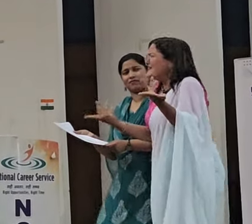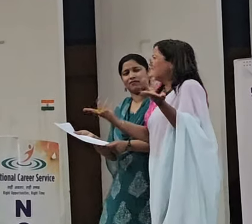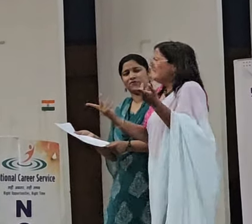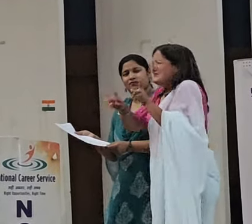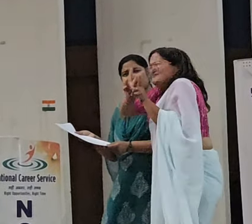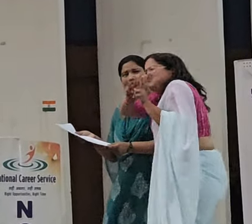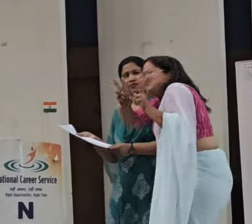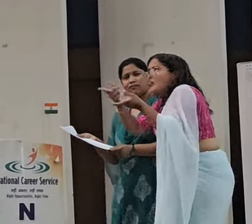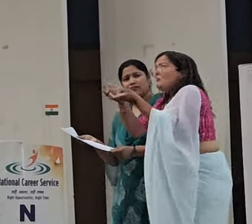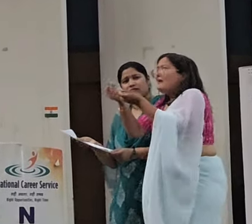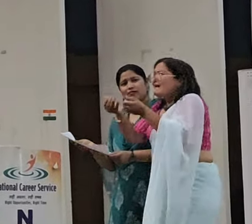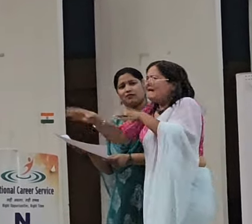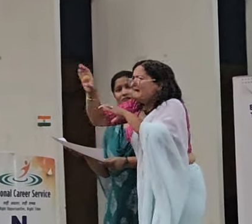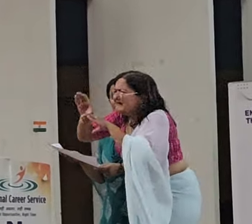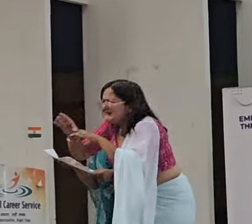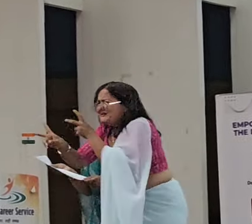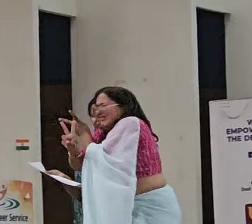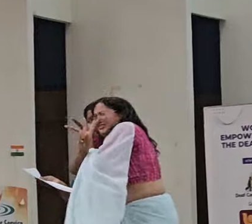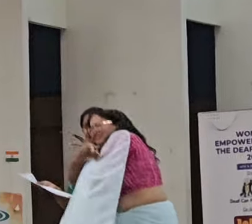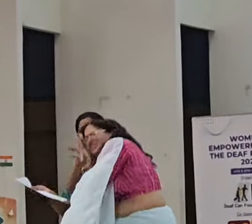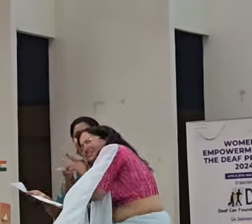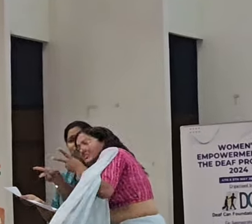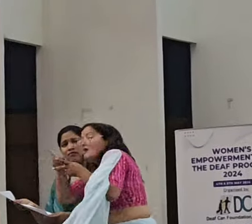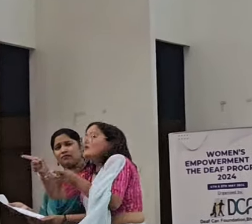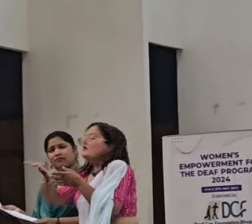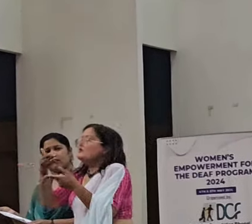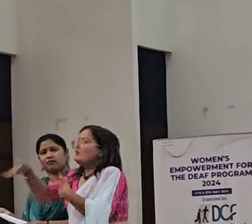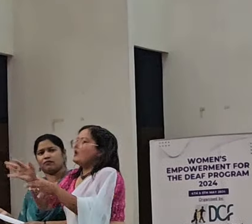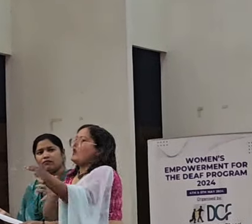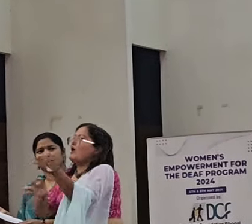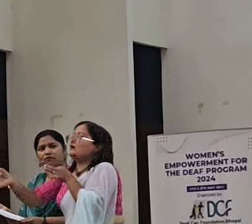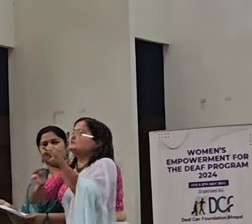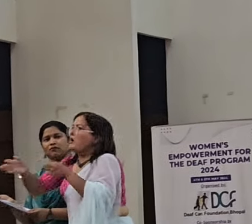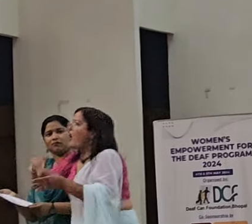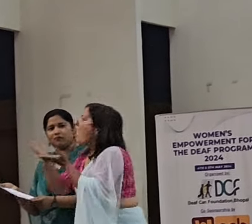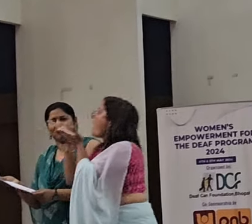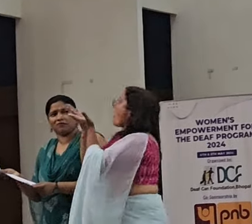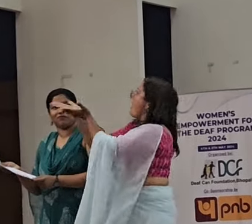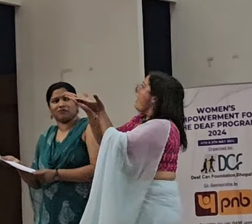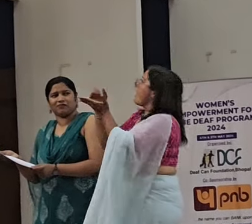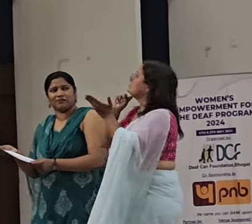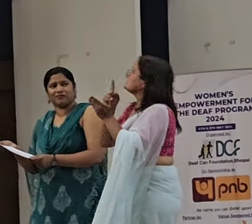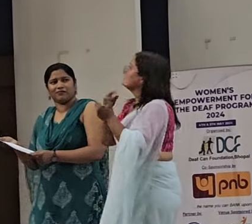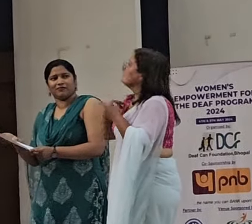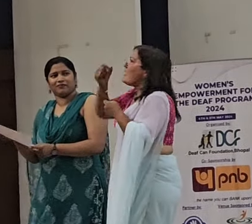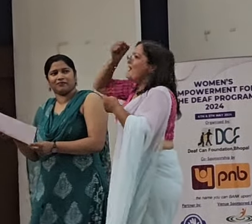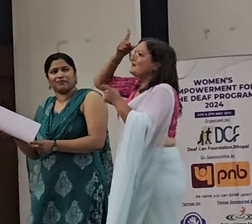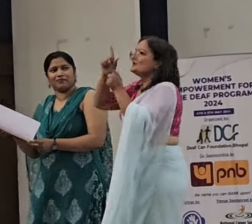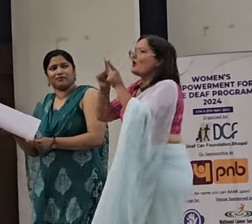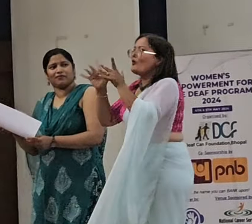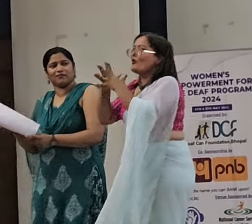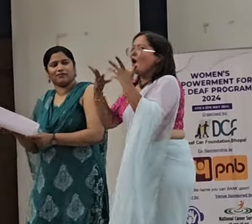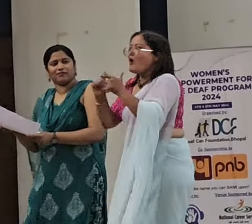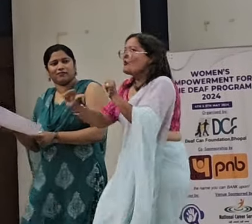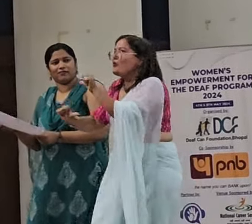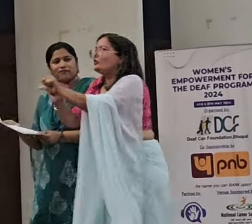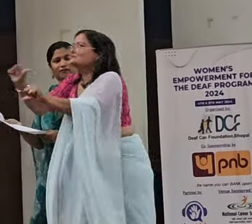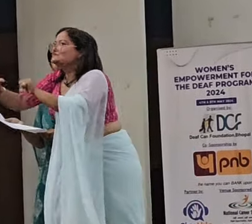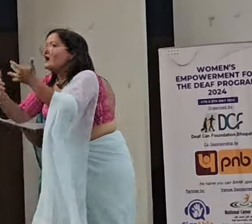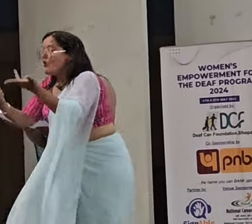रहते हैं उसके बाद क्या है कि उनके साथ फ्रॉड हो जाता है, और आप जानते हैं कि आप एक अमाउंट किसी के पास इन्वेस्ट करते हैं उसके बाद भी